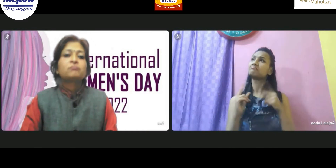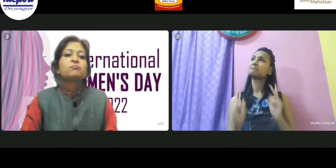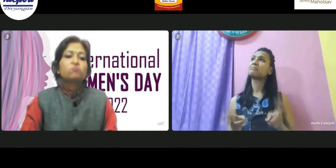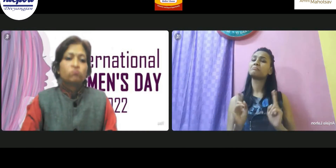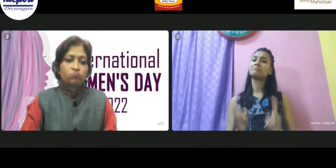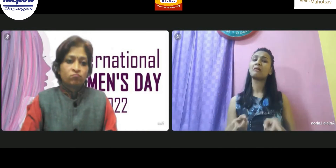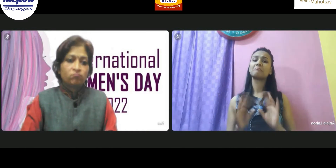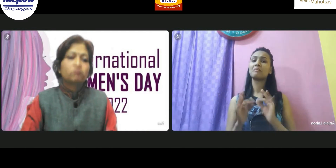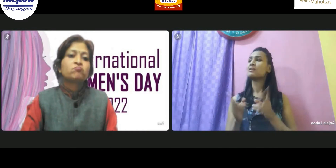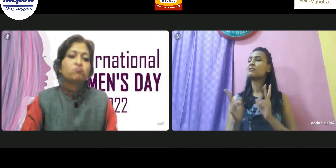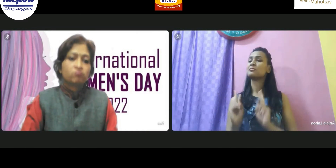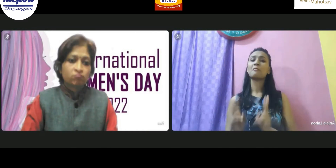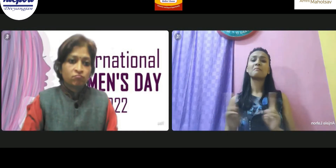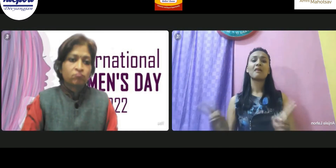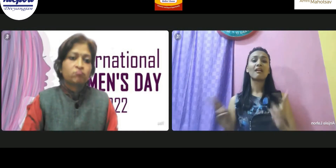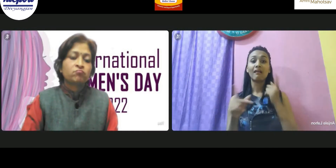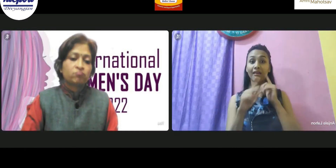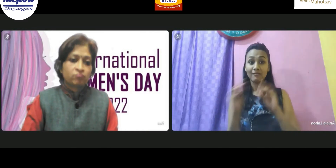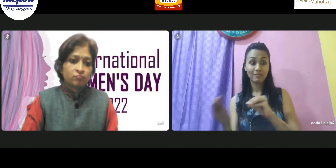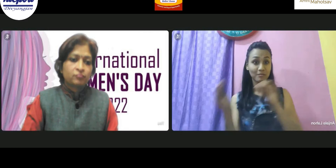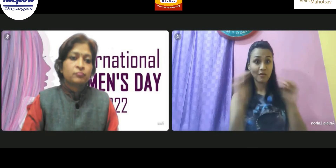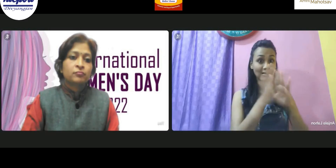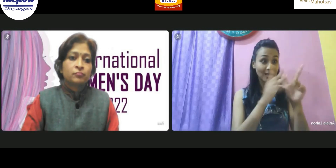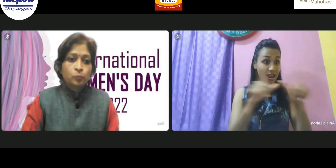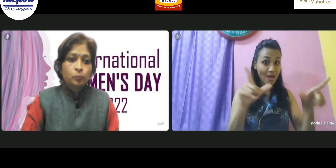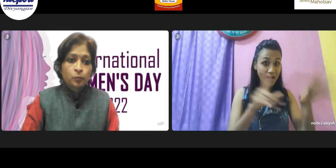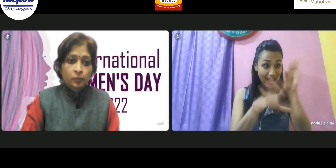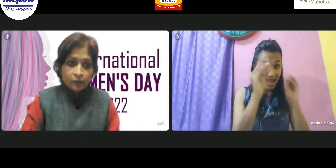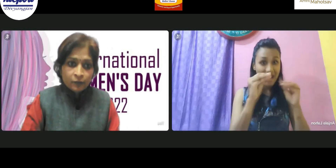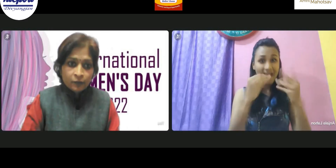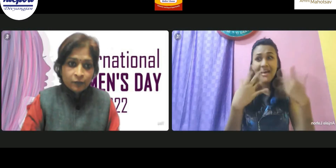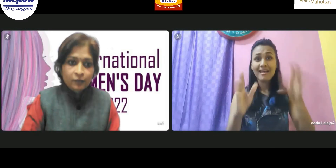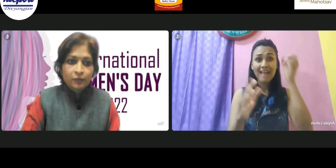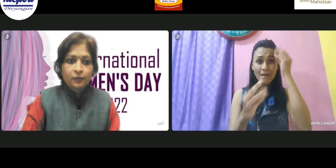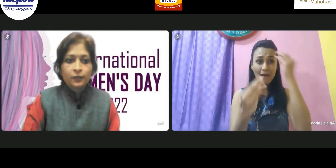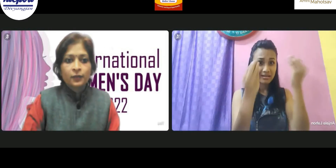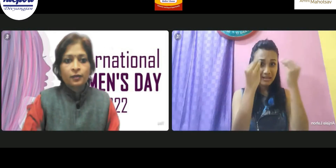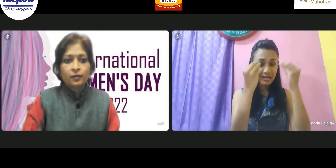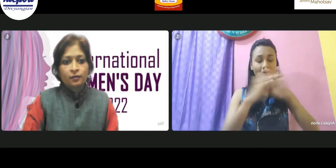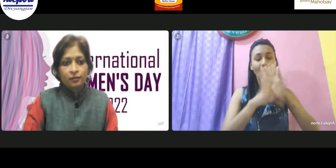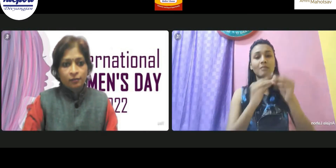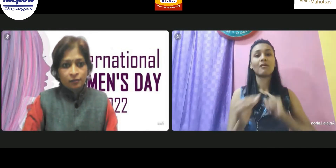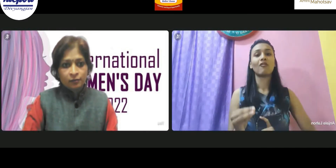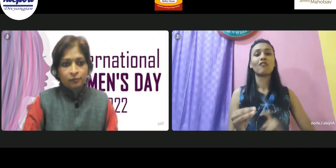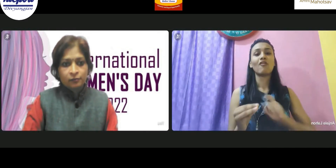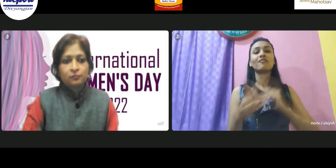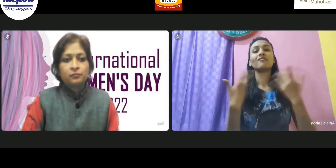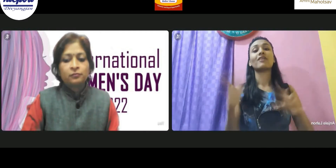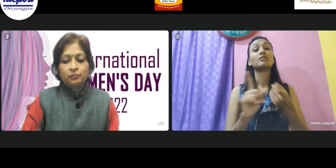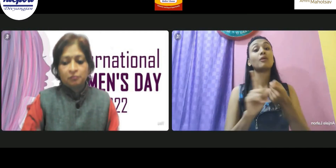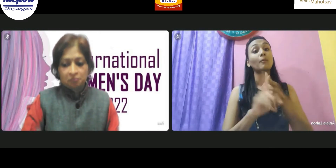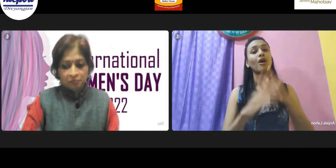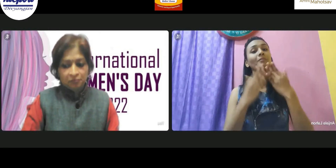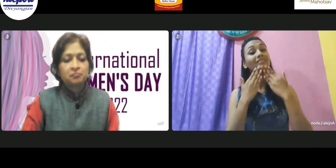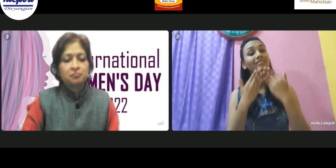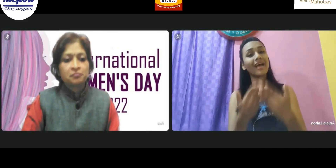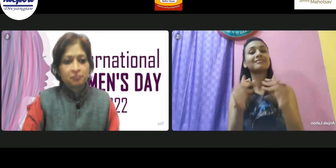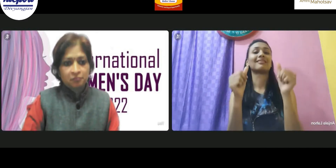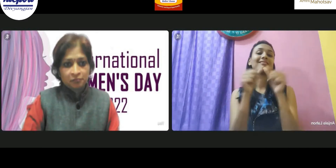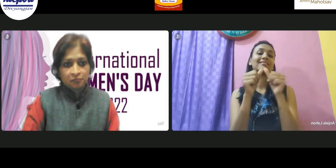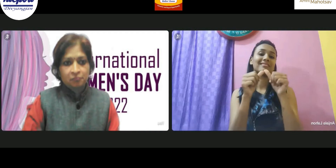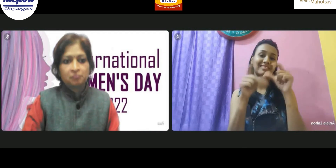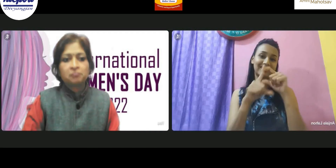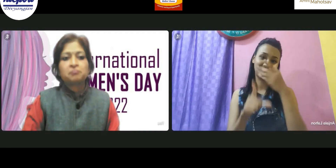लेकिन जब मैं इस कॉलेज में आई, साइन लैंग्वेज के थ्रू इतना कुछ मैंने सीखा, मेरा कॉन्फिडेंस बहुत बढ़ा। तो मैं